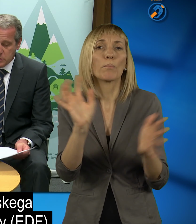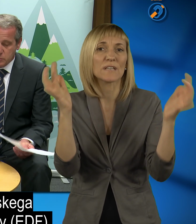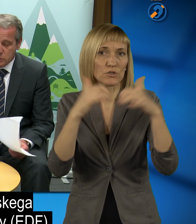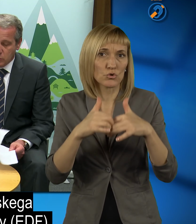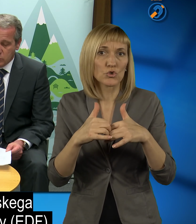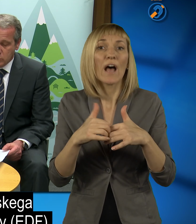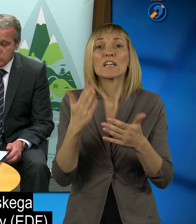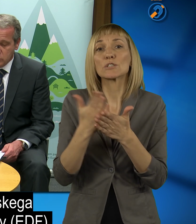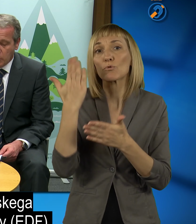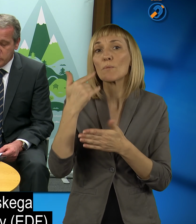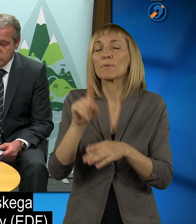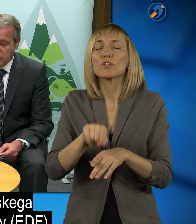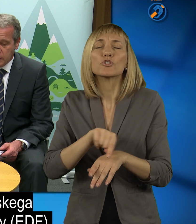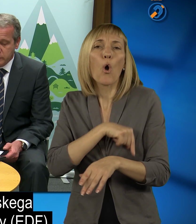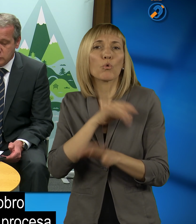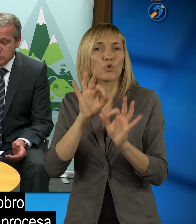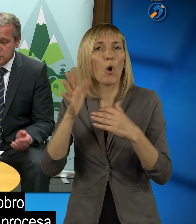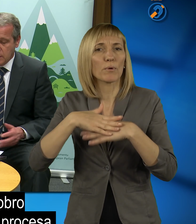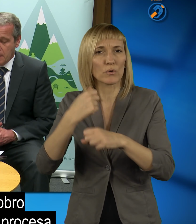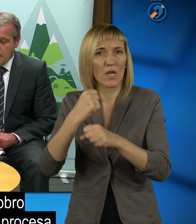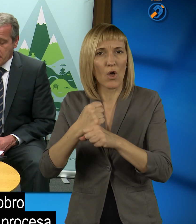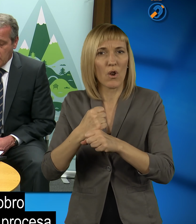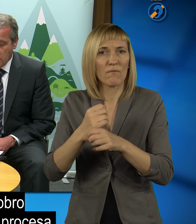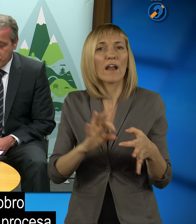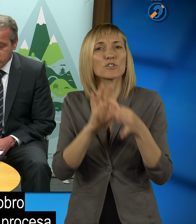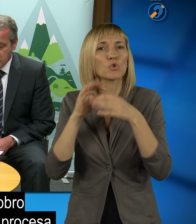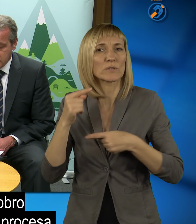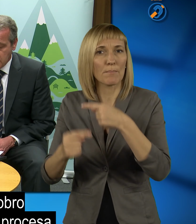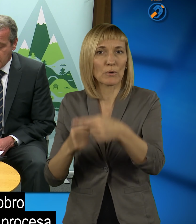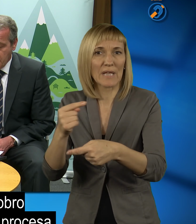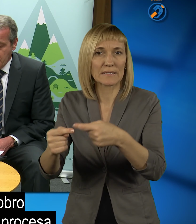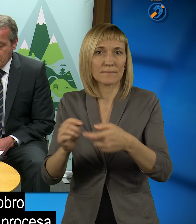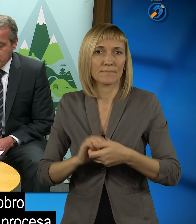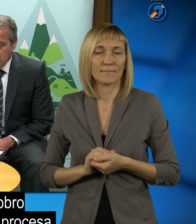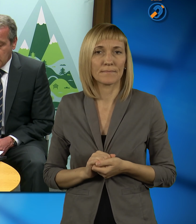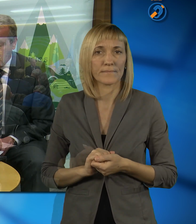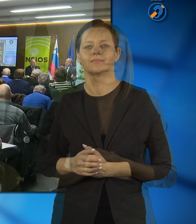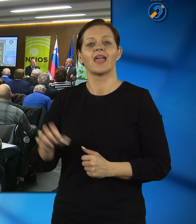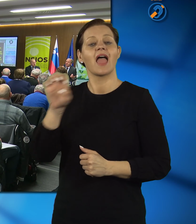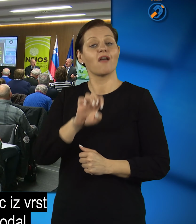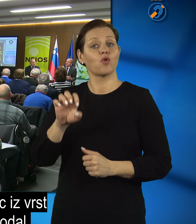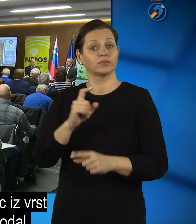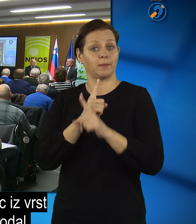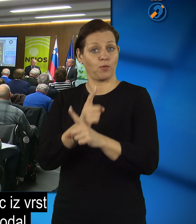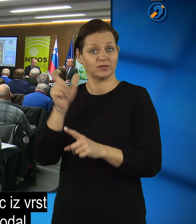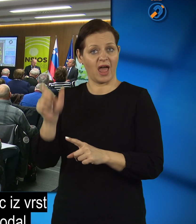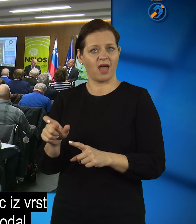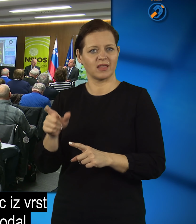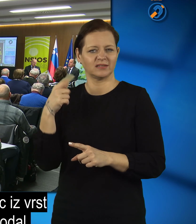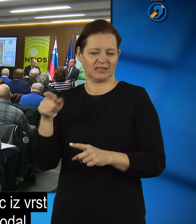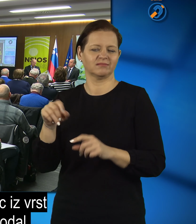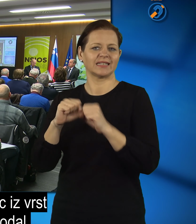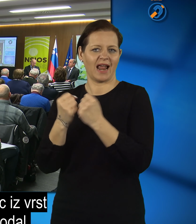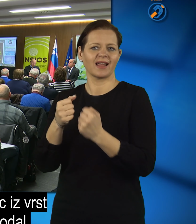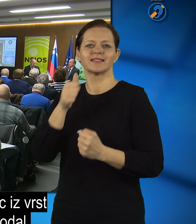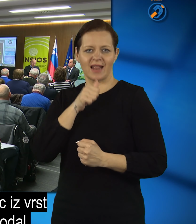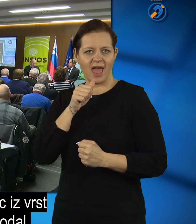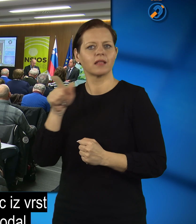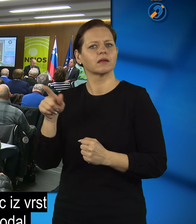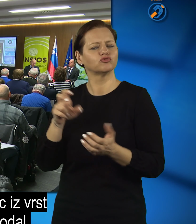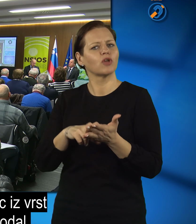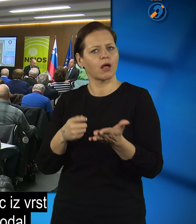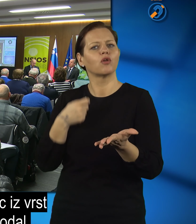Z njimi smo zelo dobro sodelovali ves čas procesa. Evropski poslanec iz vrst Zelenih